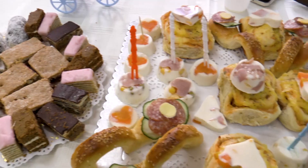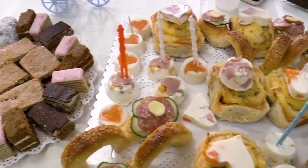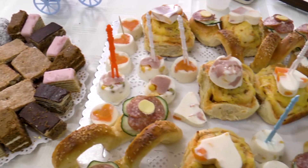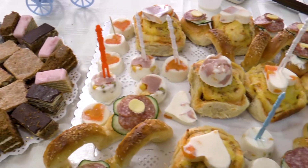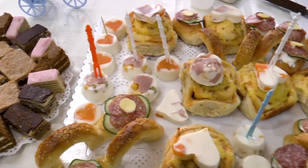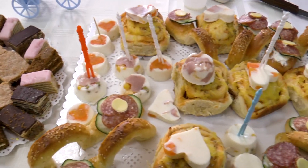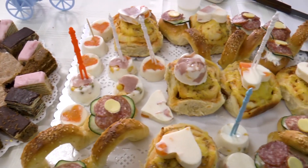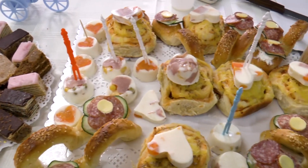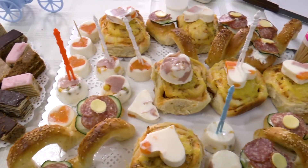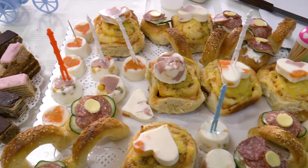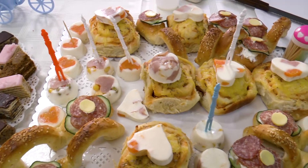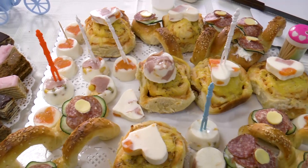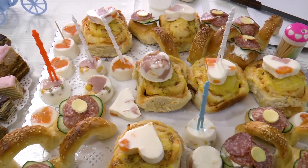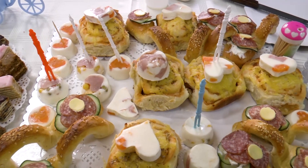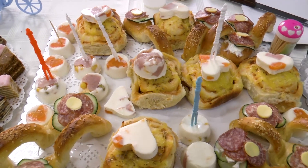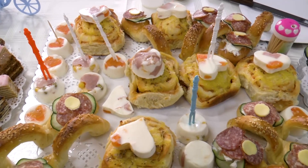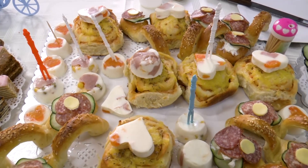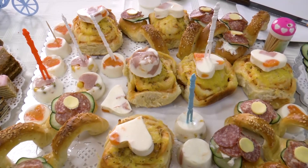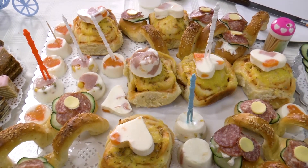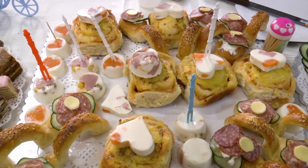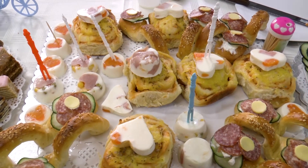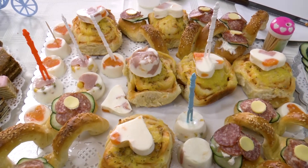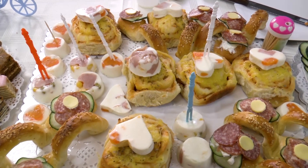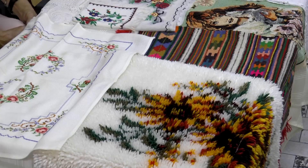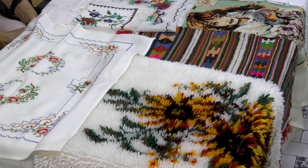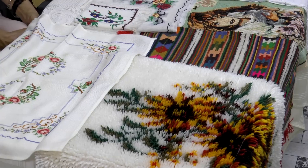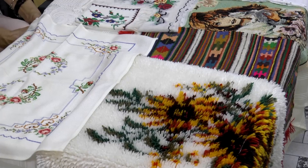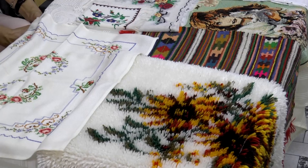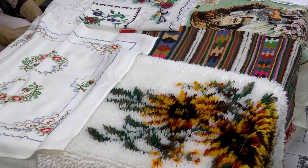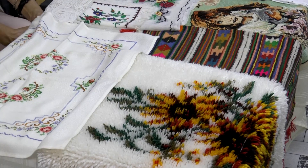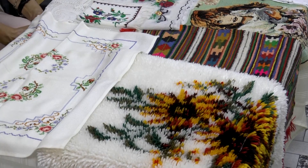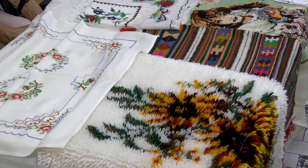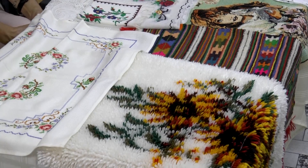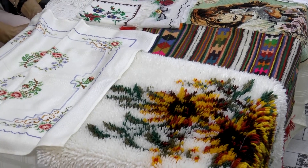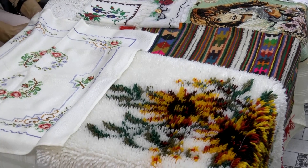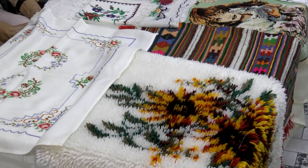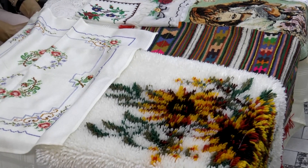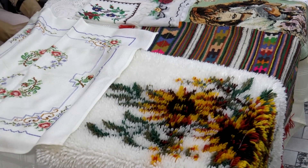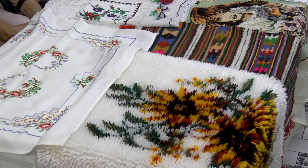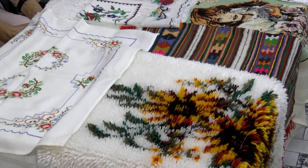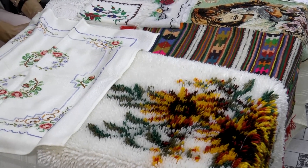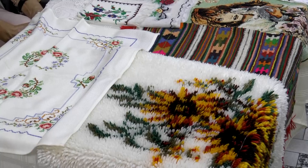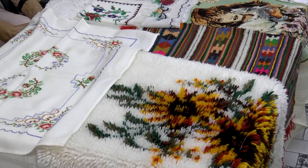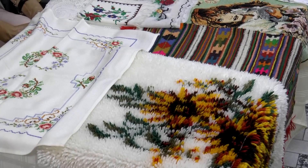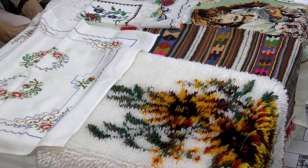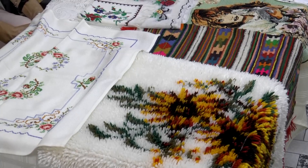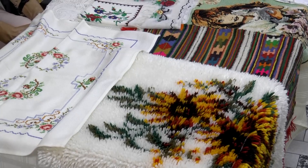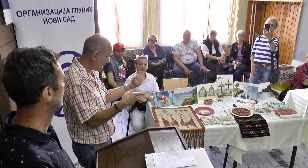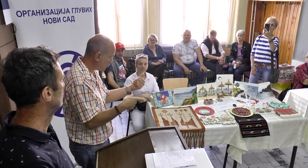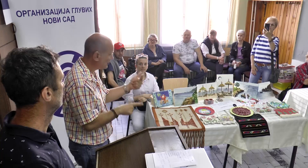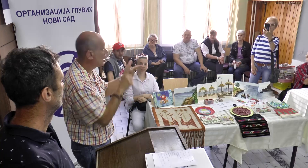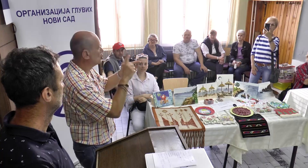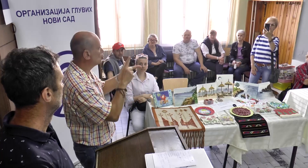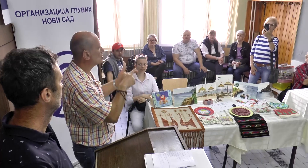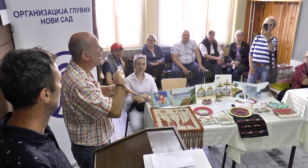Žabaljčanima. U kategoriji slanih peciva prvo mesto osvojila je organizacija gluvih i nagluvih Bačka Palanka, drugo Sremska Mitrovica,